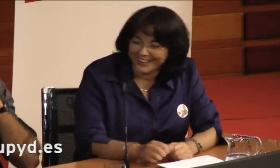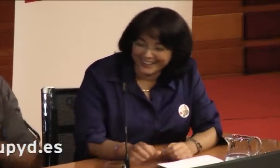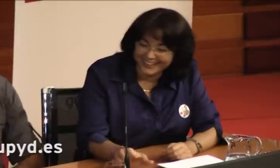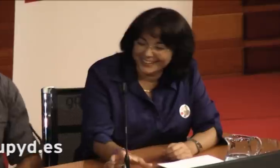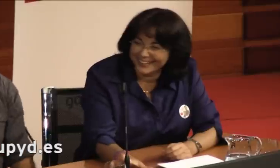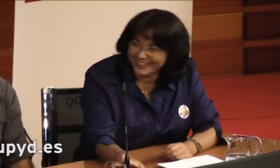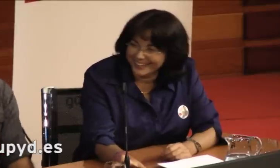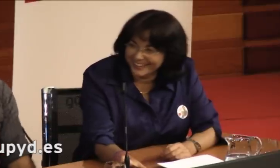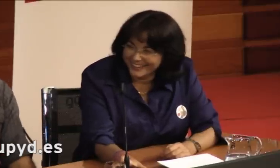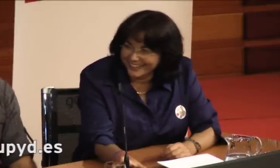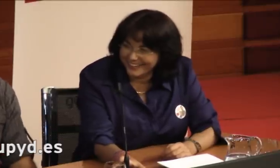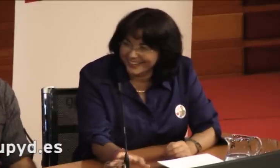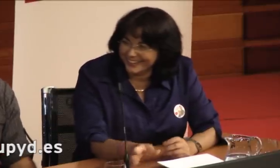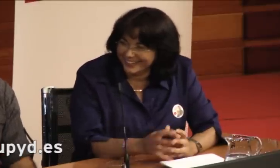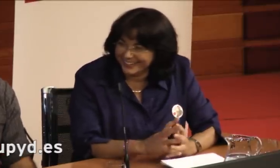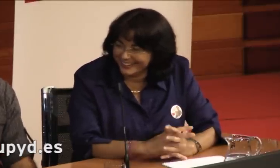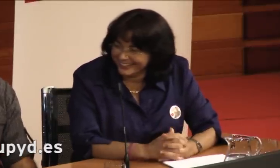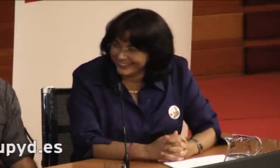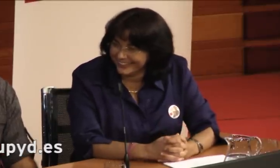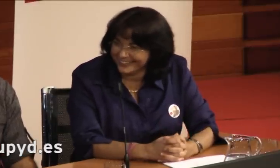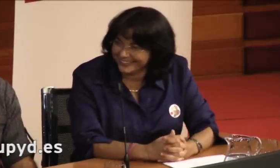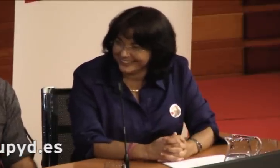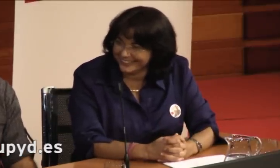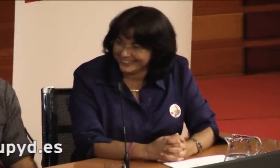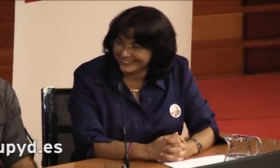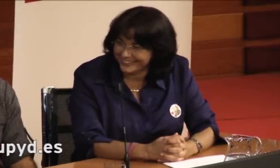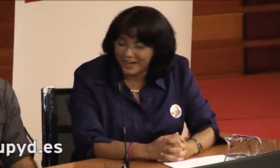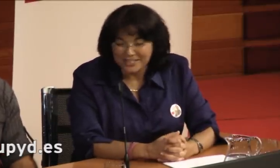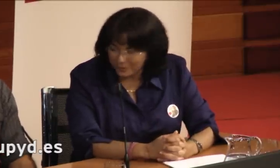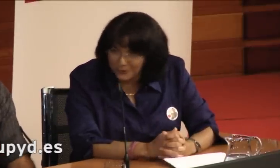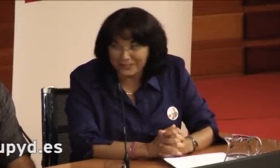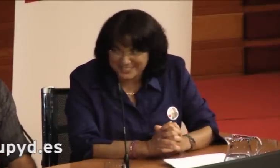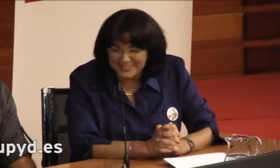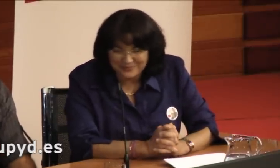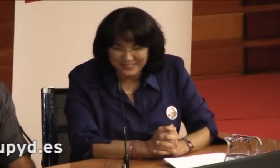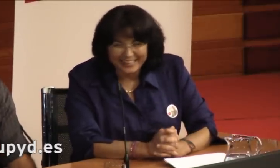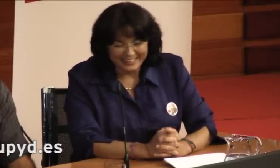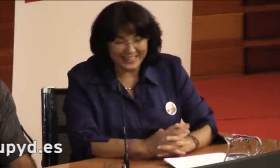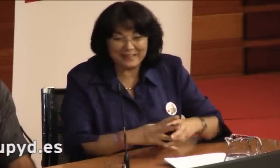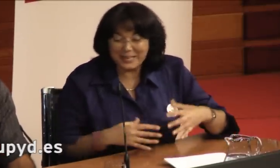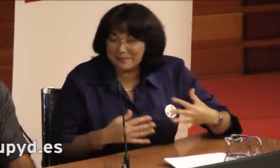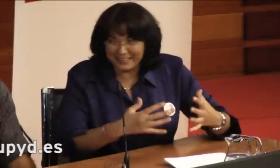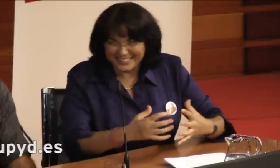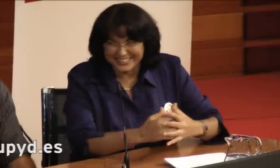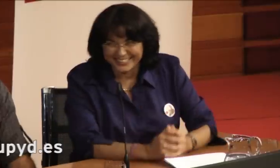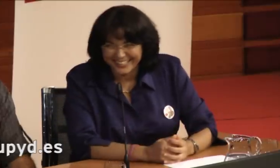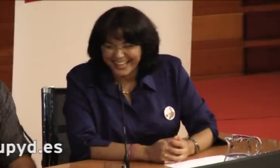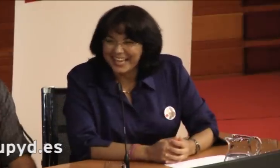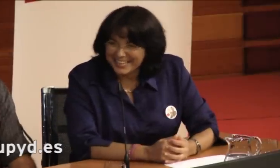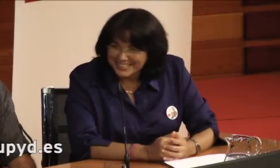pregunta. Todo eso está muy bien, pero claro, tú te estarás forrando. Seguro que sí. ¿No? Nada más que me